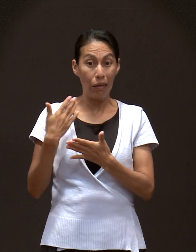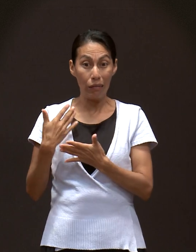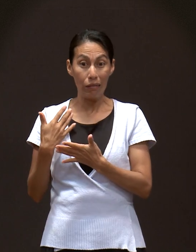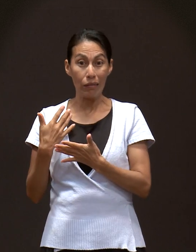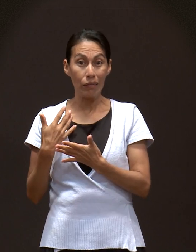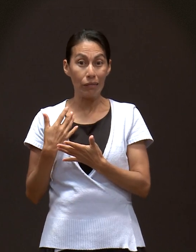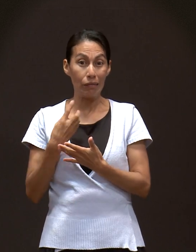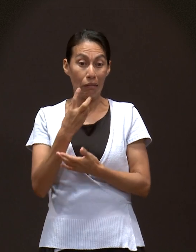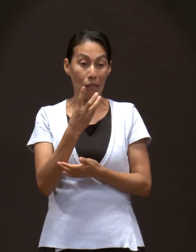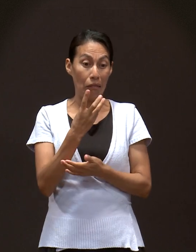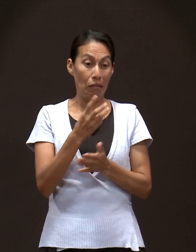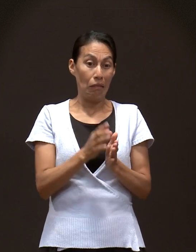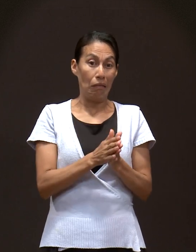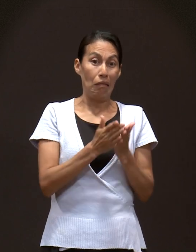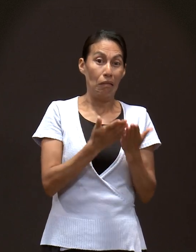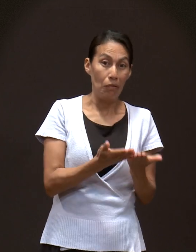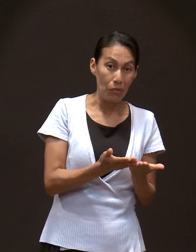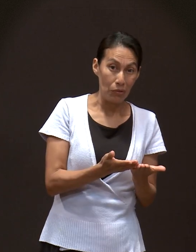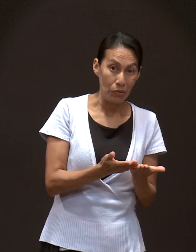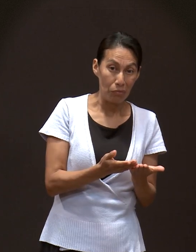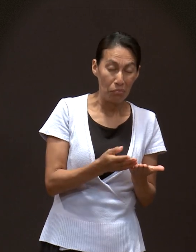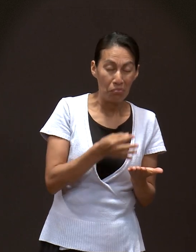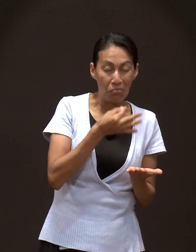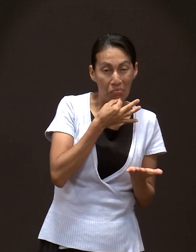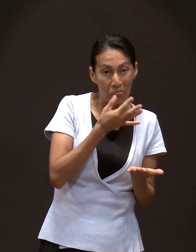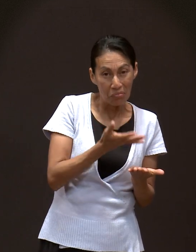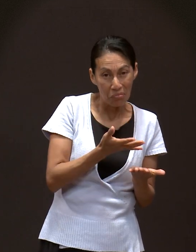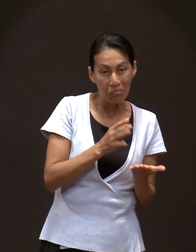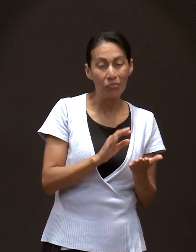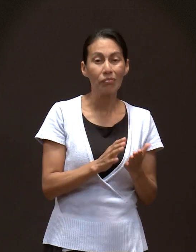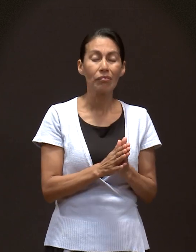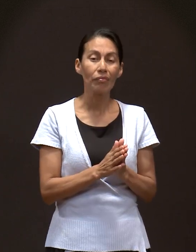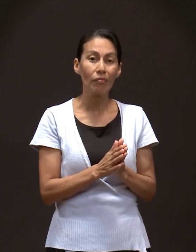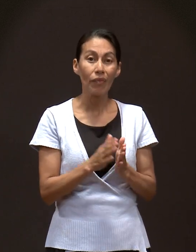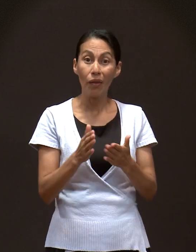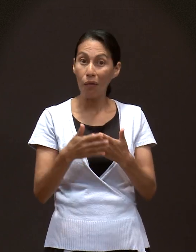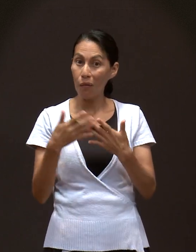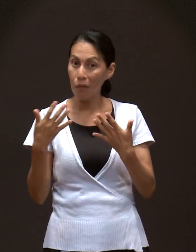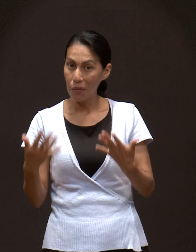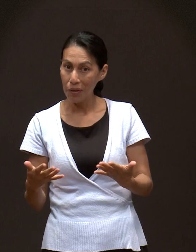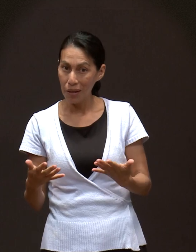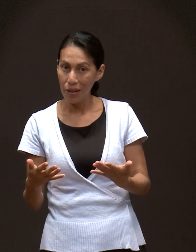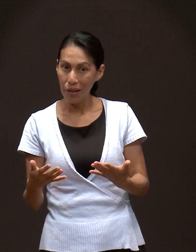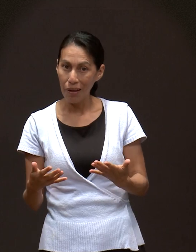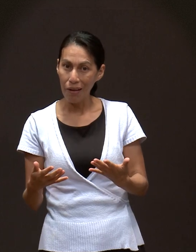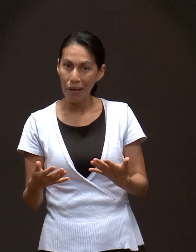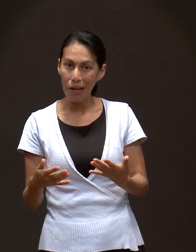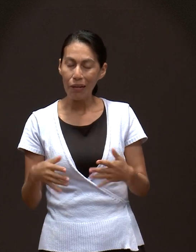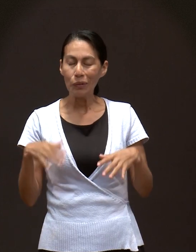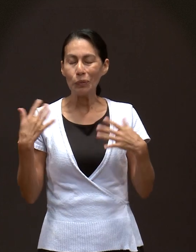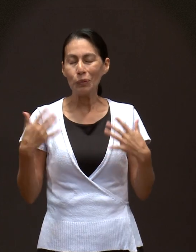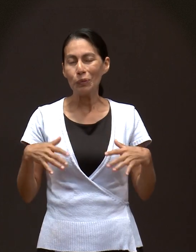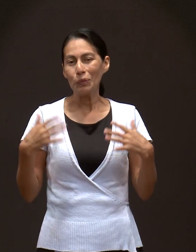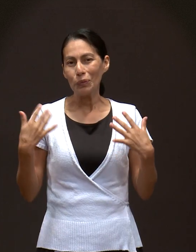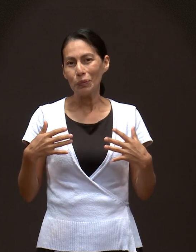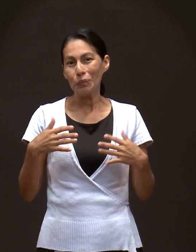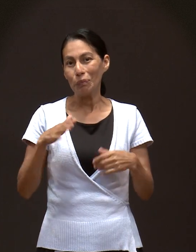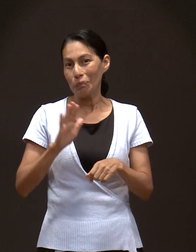de pasar a tener, pues, solamente tres libros que no eran mucho, pues, ya tenía,